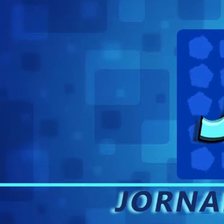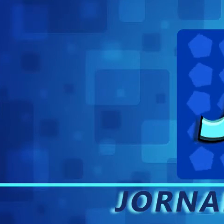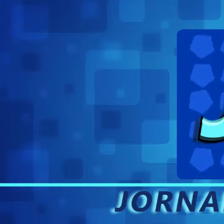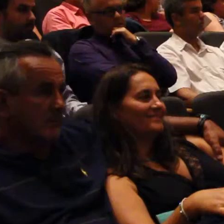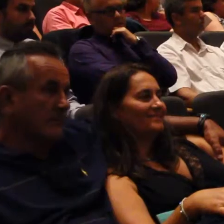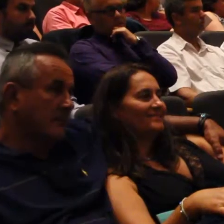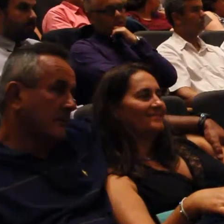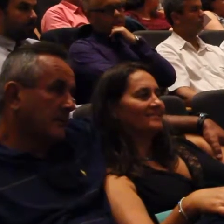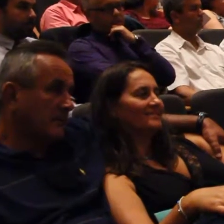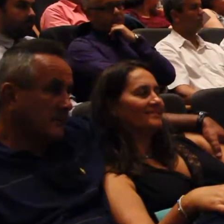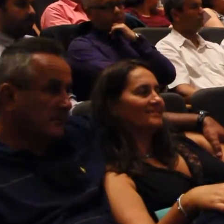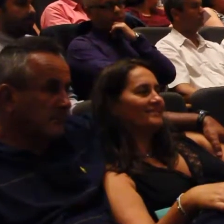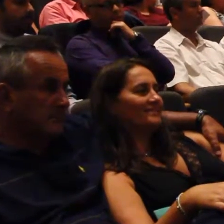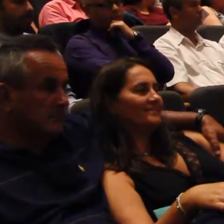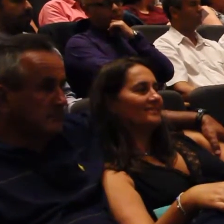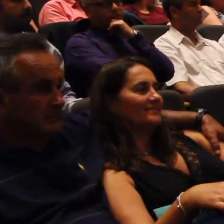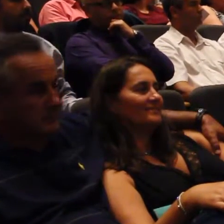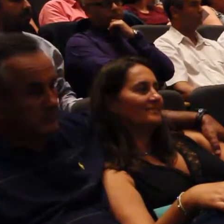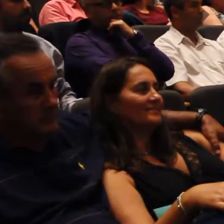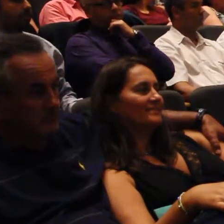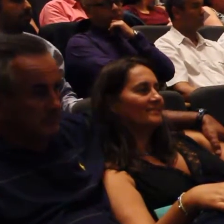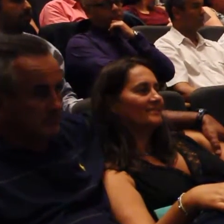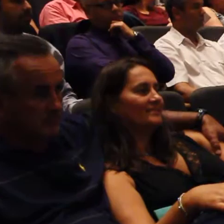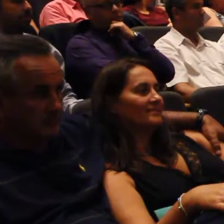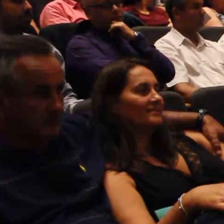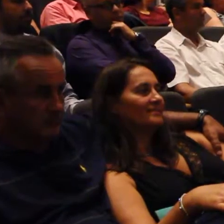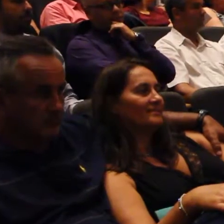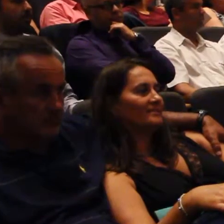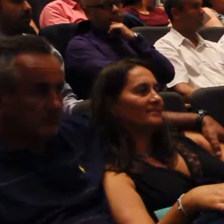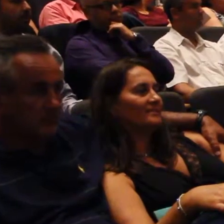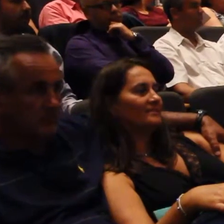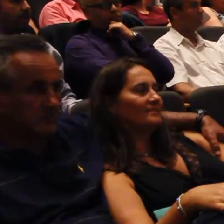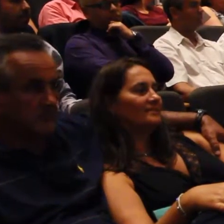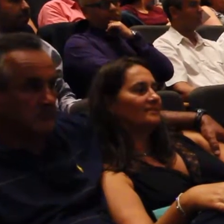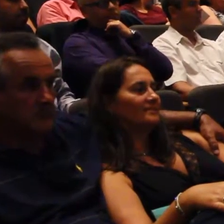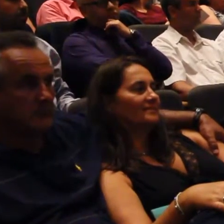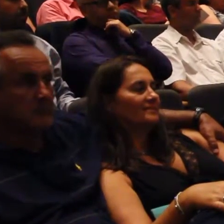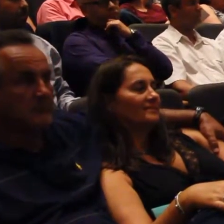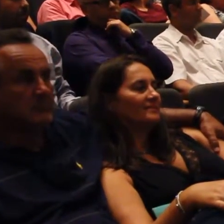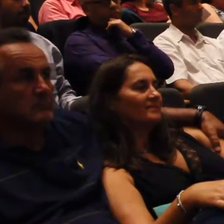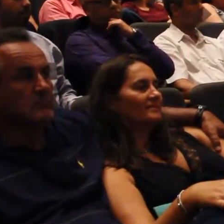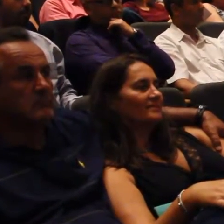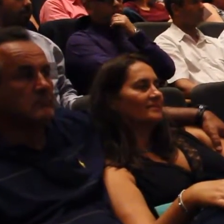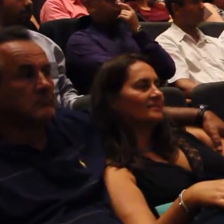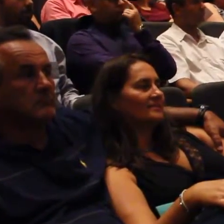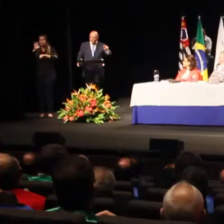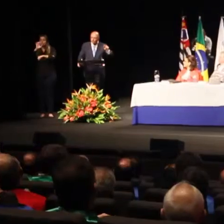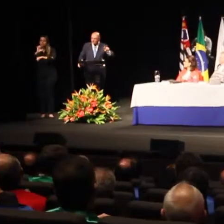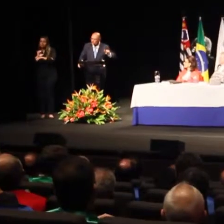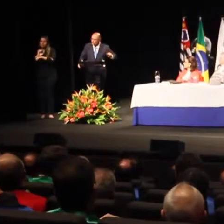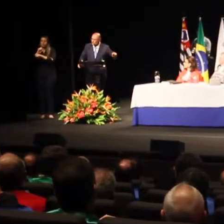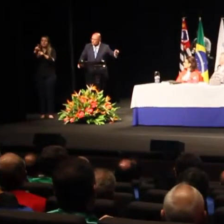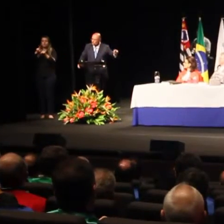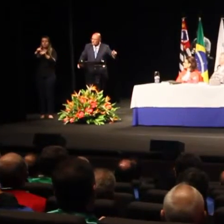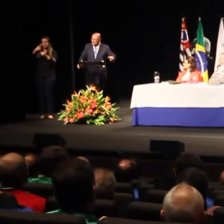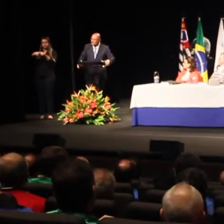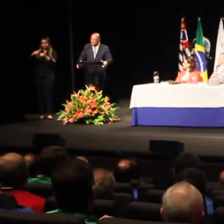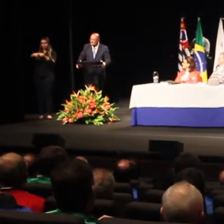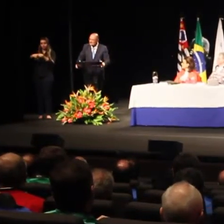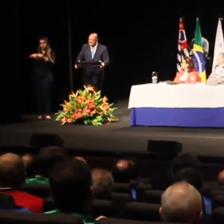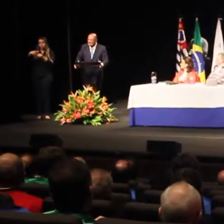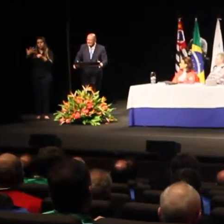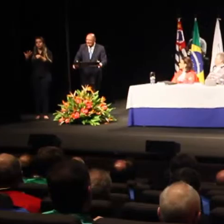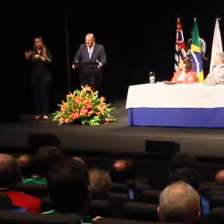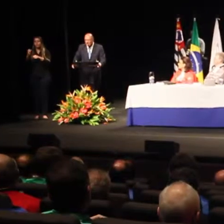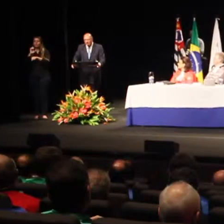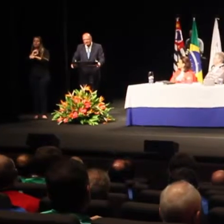o presidente da câmara municipal de araraquara vereador jeferson estudar farmacêutico participou da cerimônia de